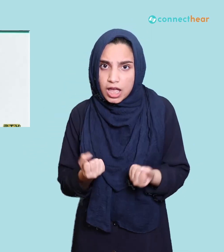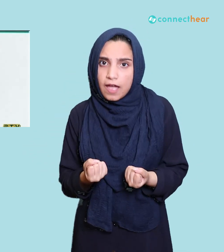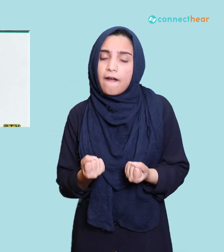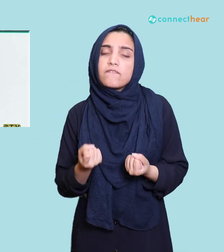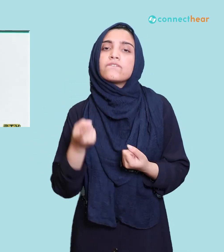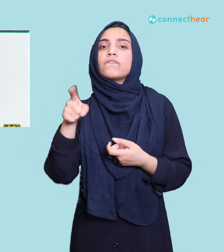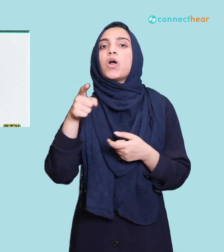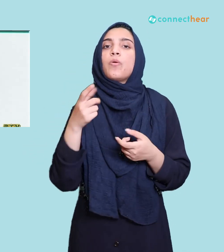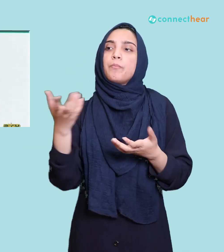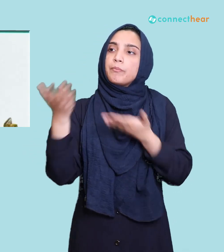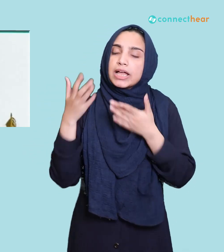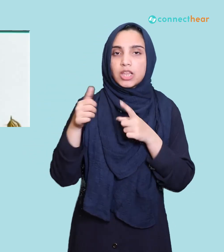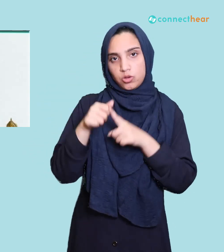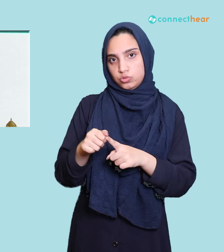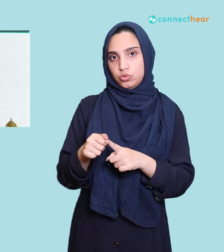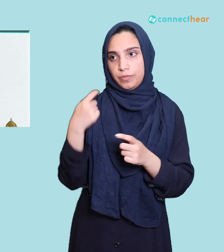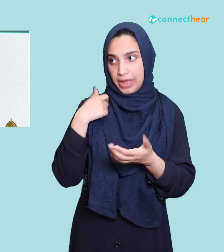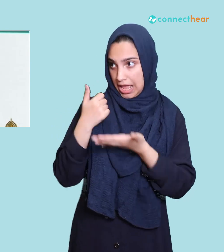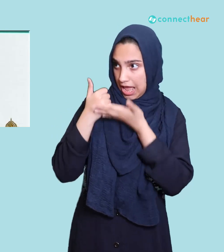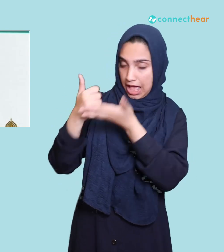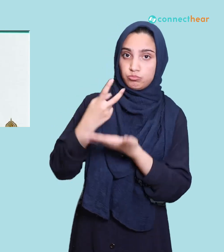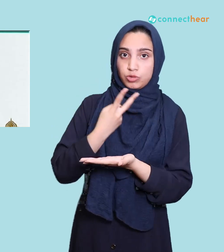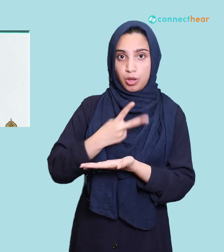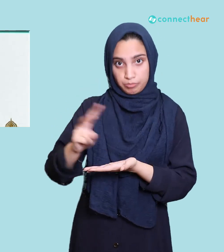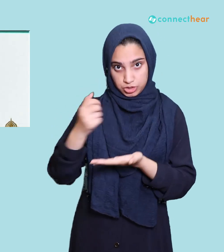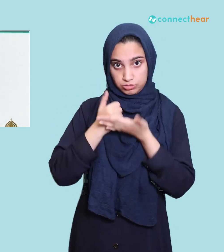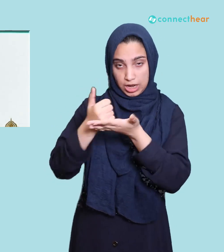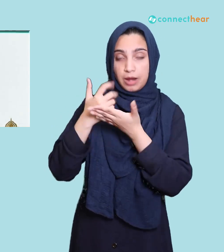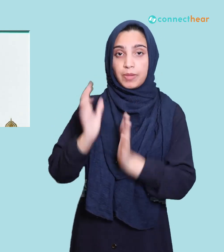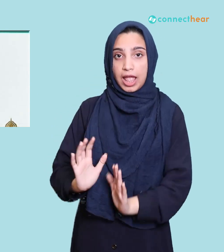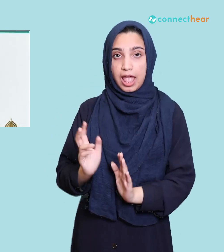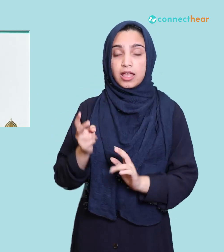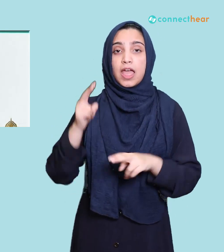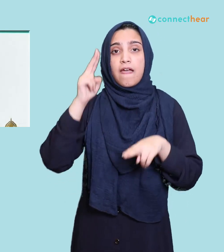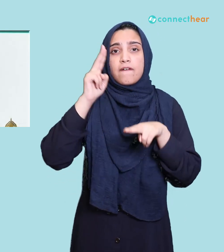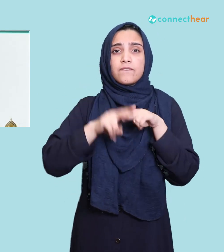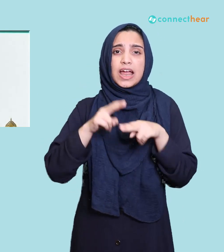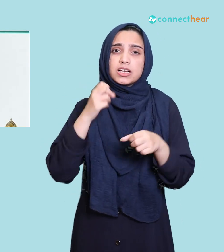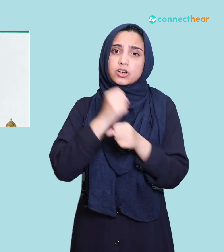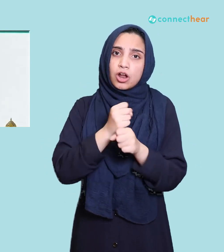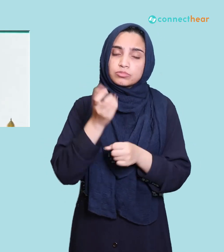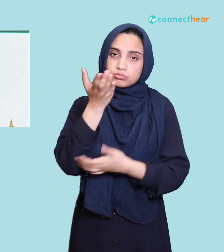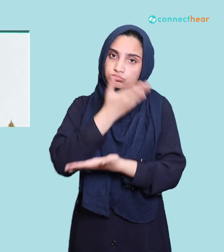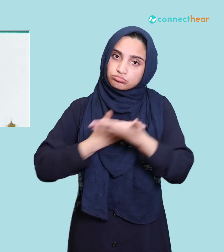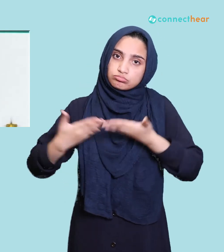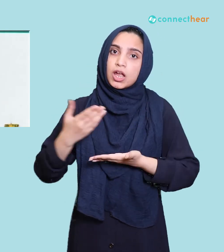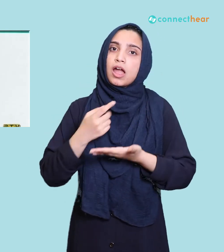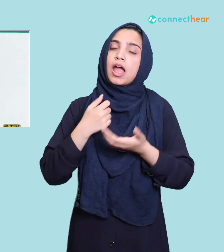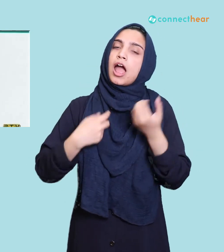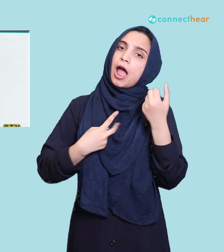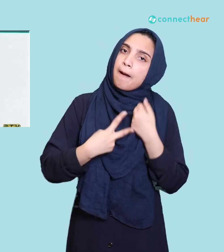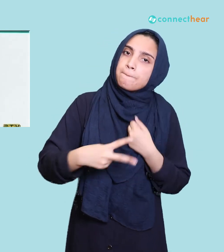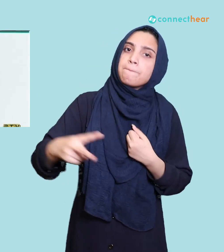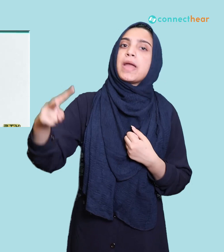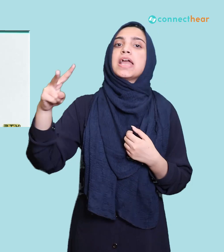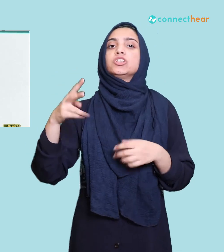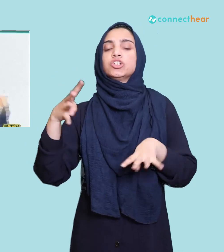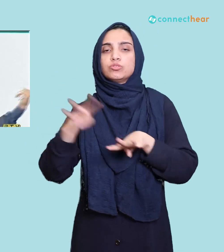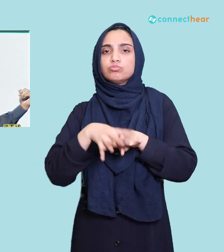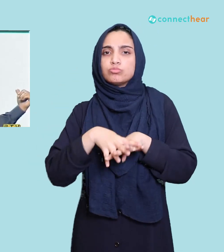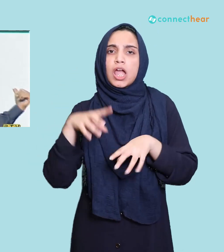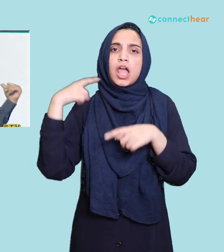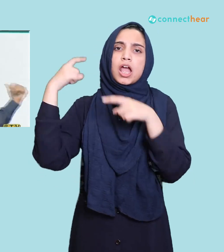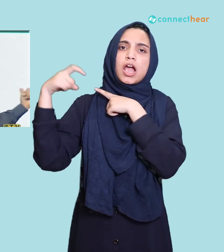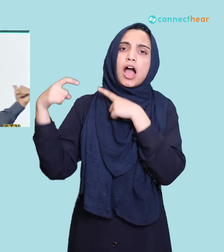میں آپ کو یقین دلاتا ہوں کہ ہم اب پوری فیڈرل گورنمنٹ کا مقصد ہی یہ ہے کہ ہم اپنے ملک میں انڈسٹری پروموٹ کریں. اور